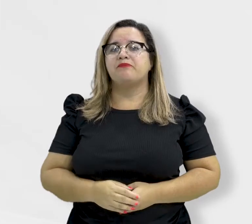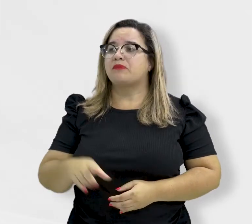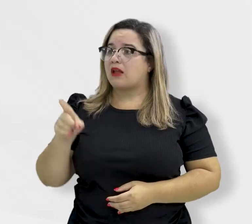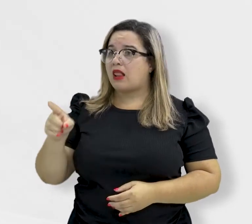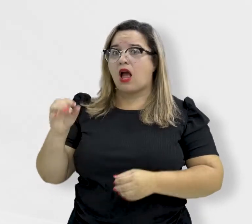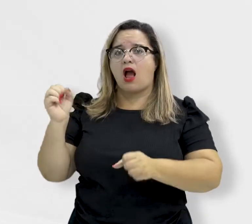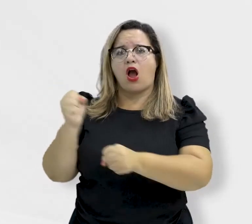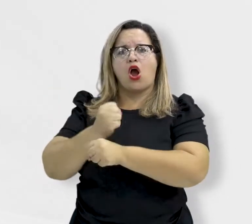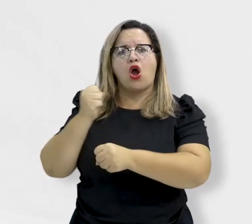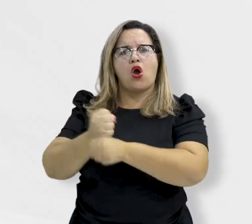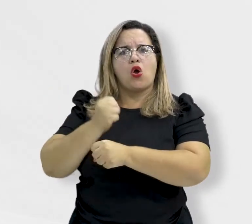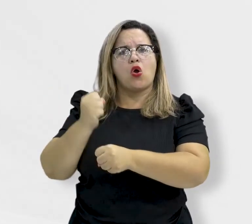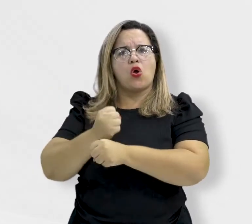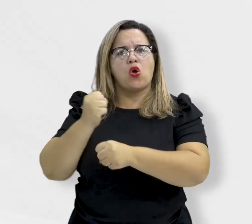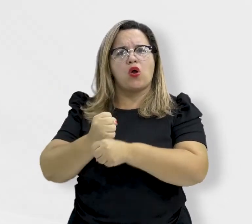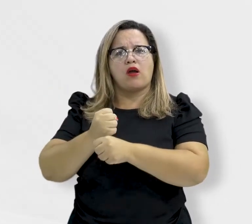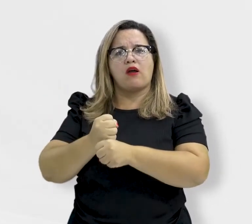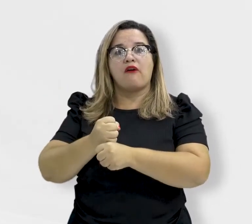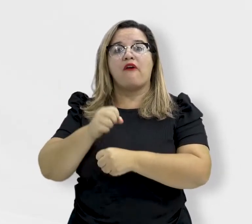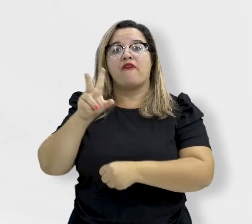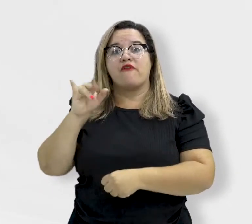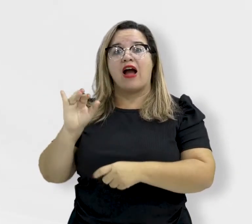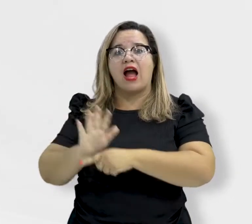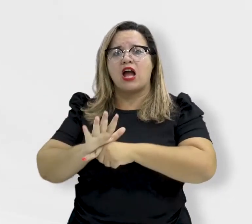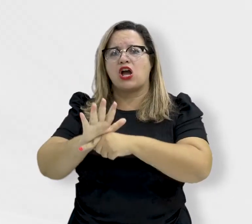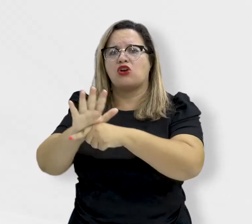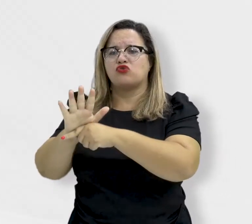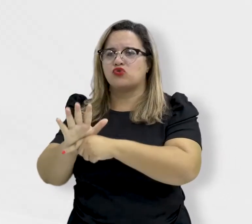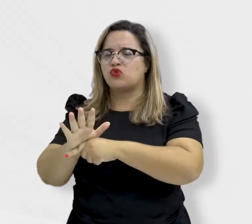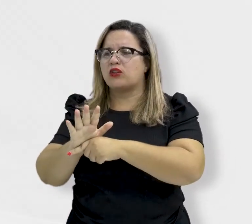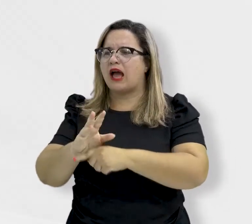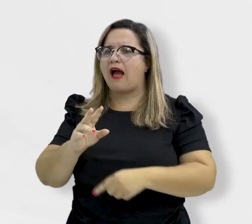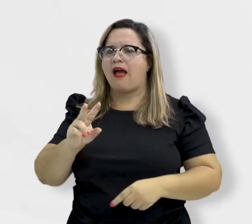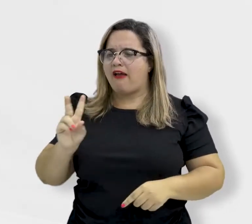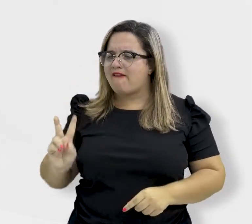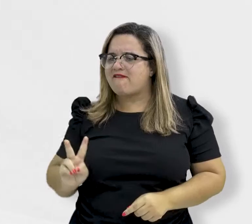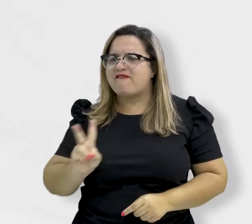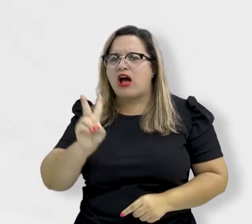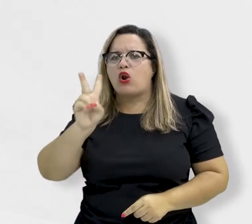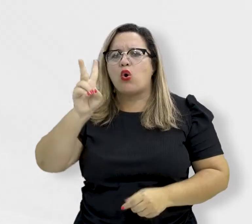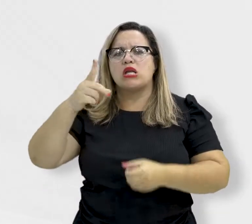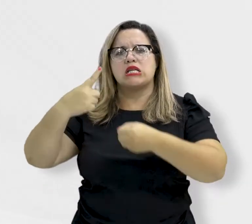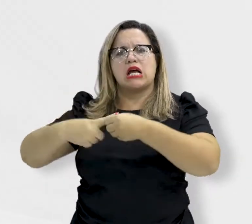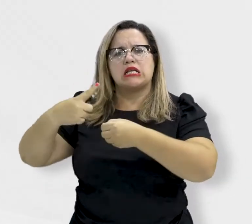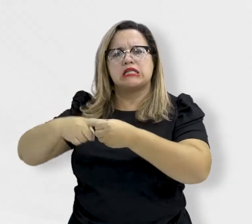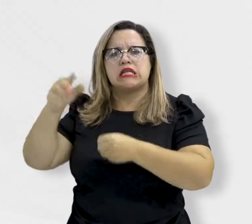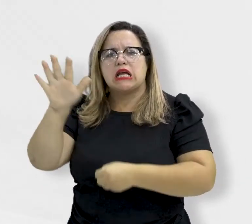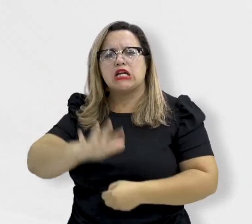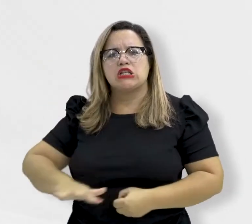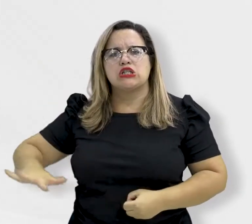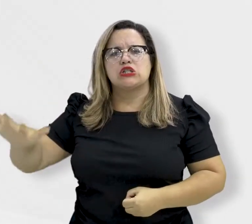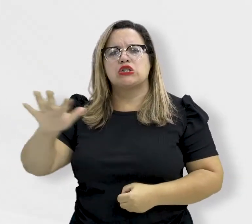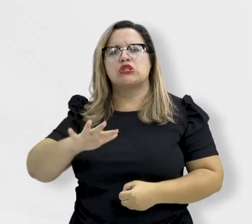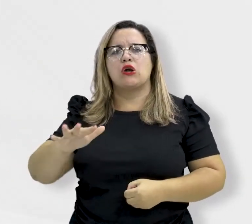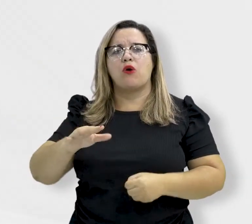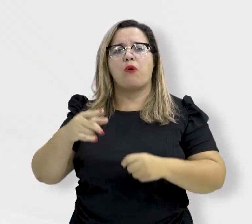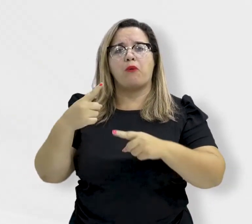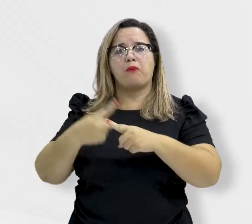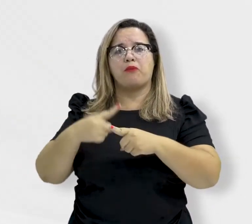região da cidade está sendo valorizada, favorecendo uma população que sempre se sentiu à margem, pois tudo era direcionado para o centro da